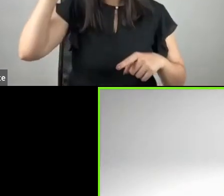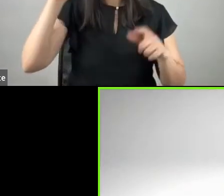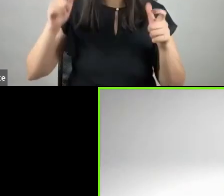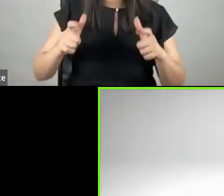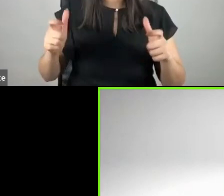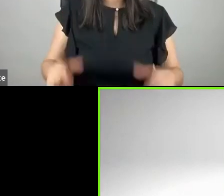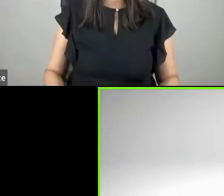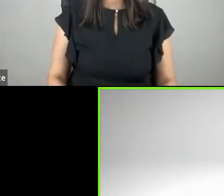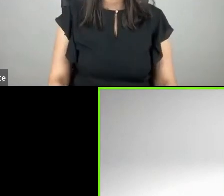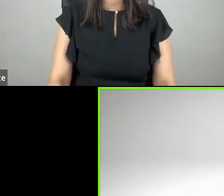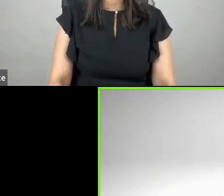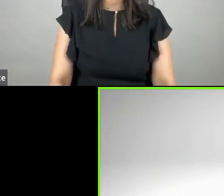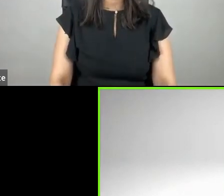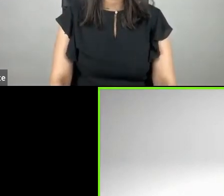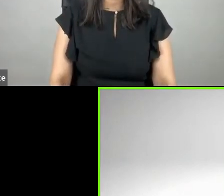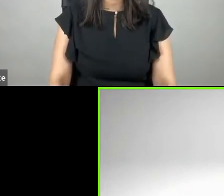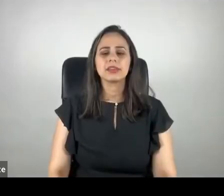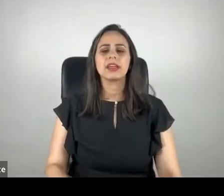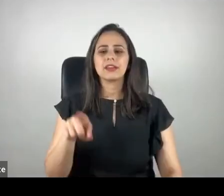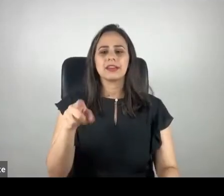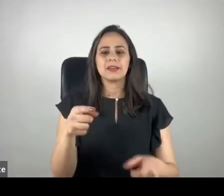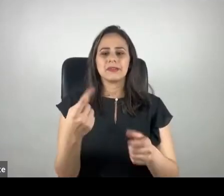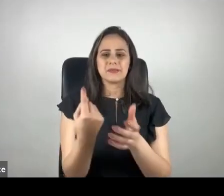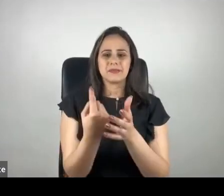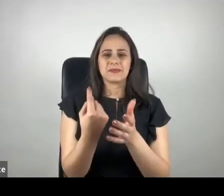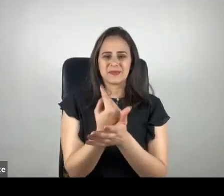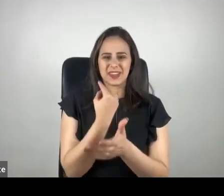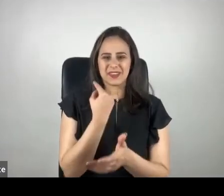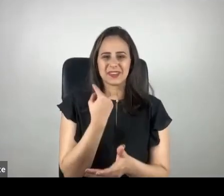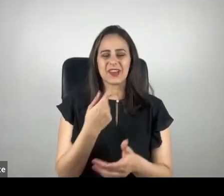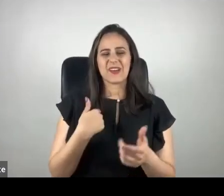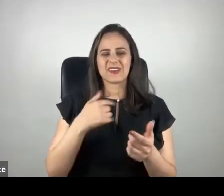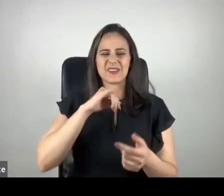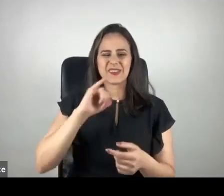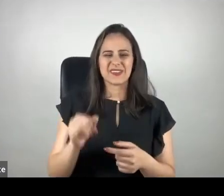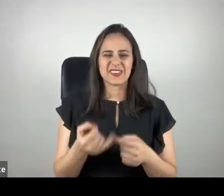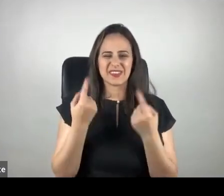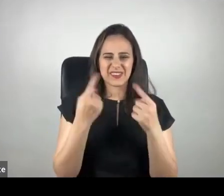Você falou duas coisas e aí eu vou responder com uma provocação também.